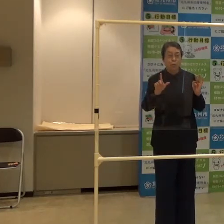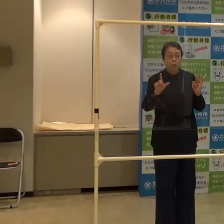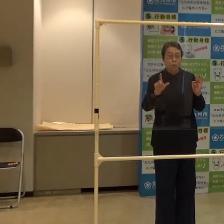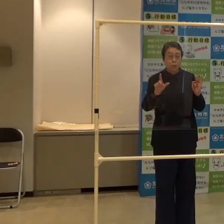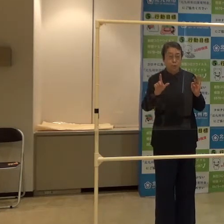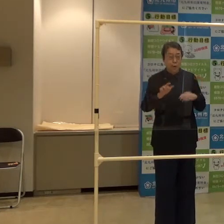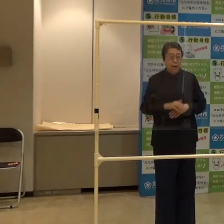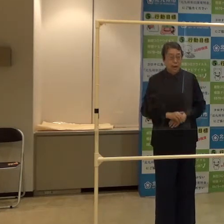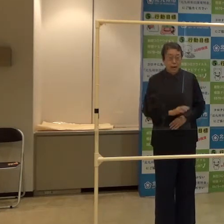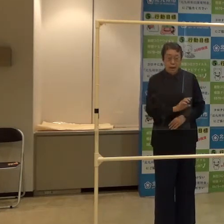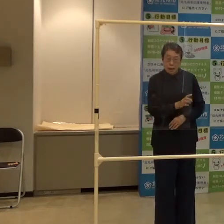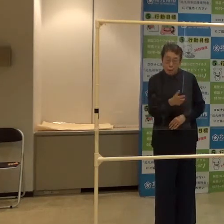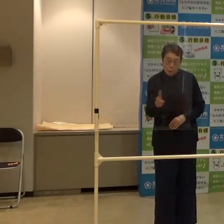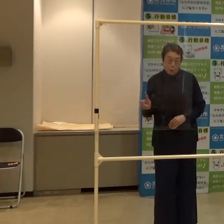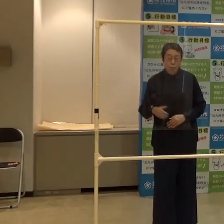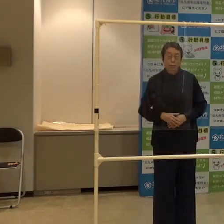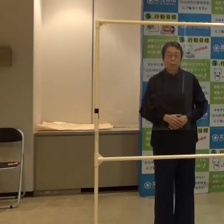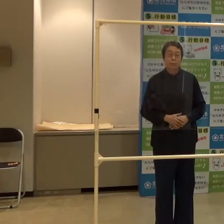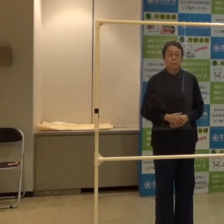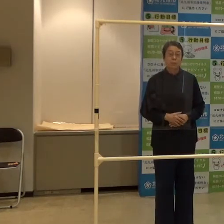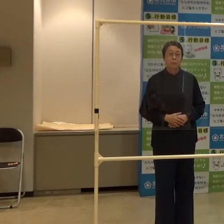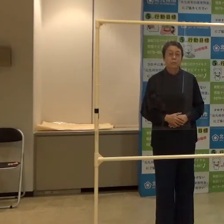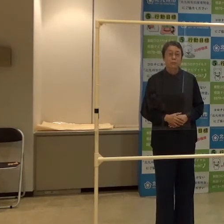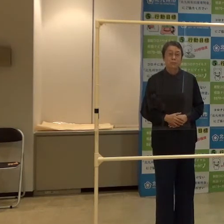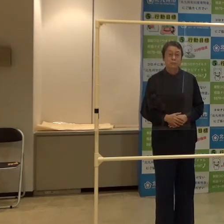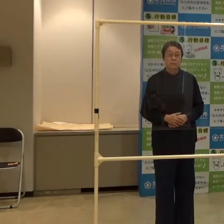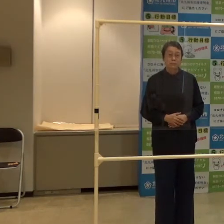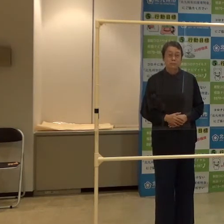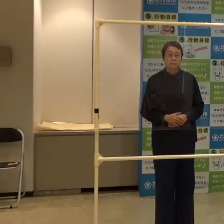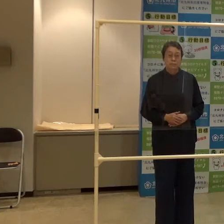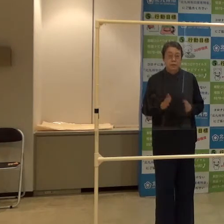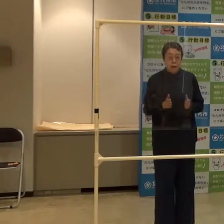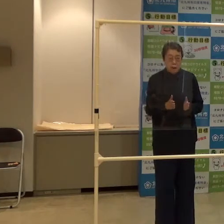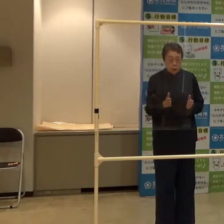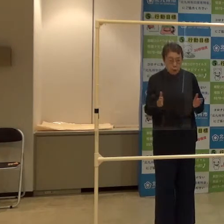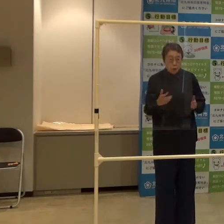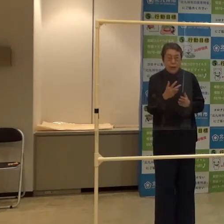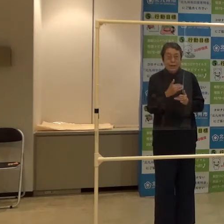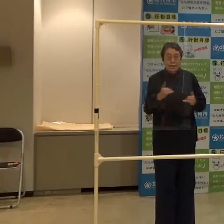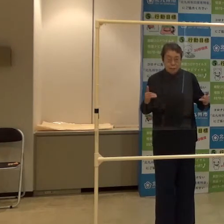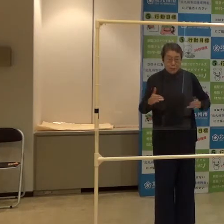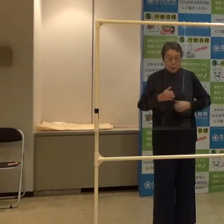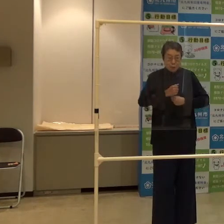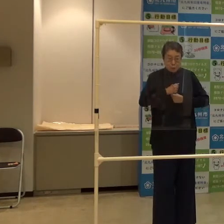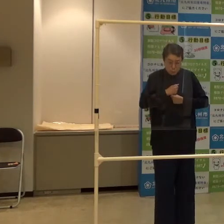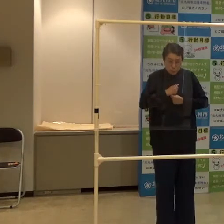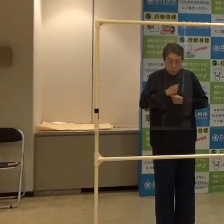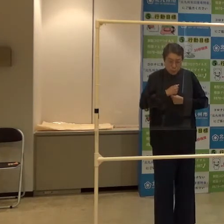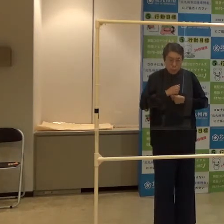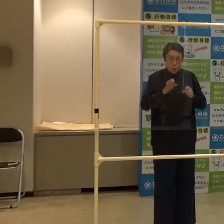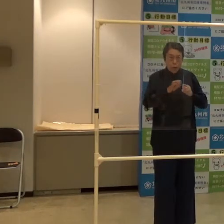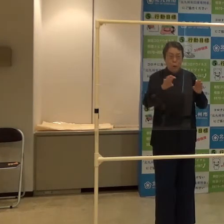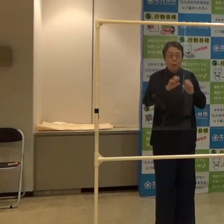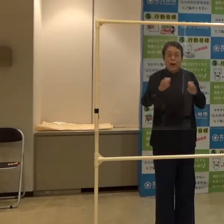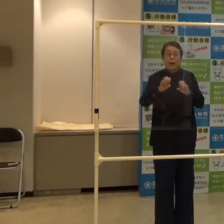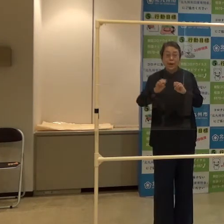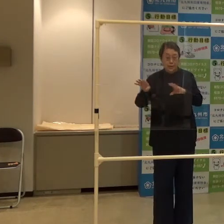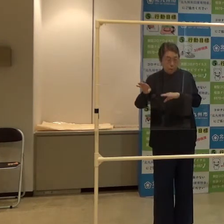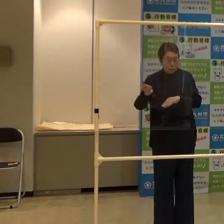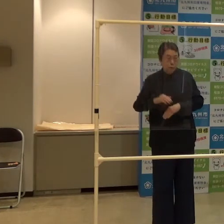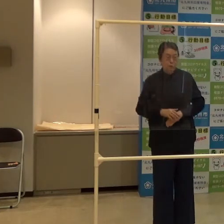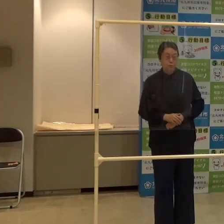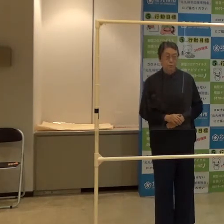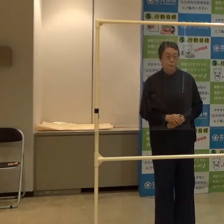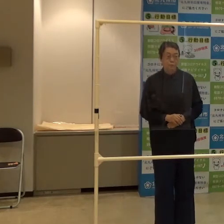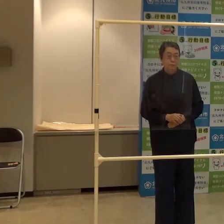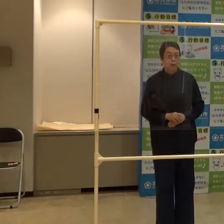カラオでですね広く市民に注意を喚起するという手法が一時取られておりました